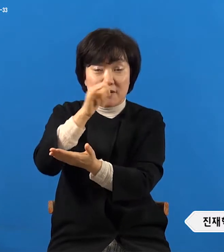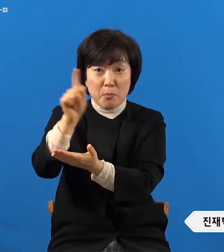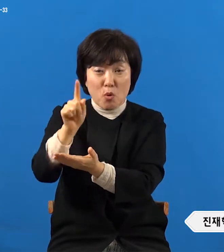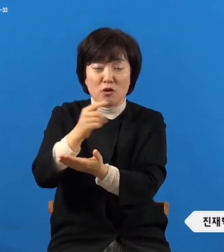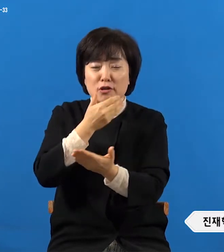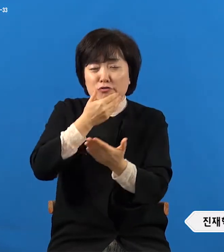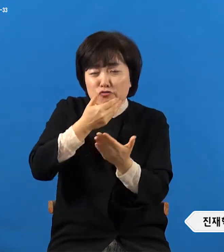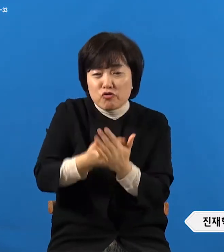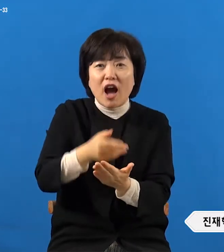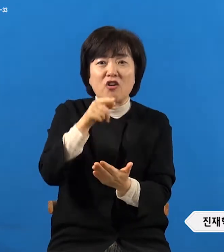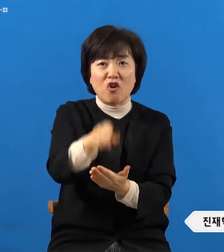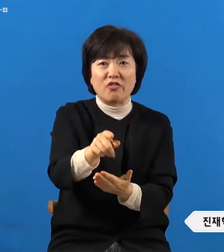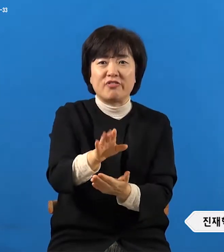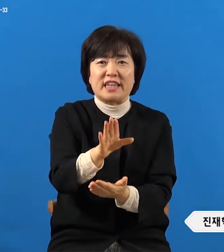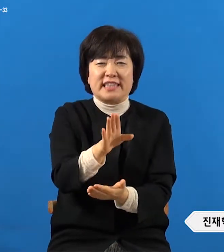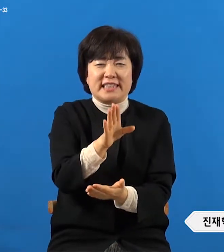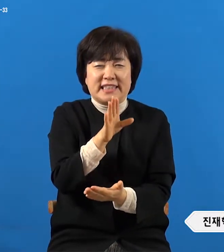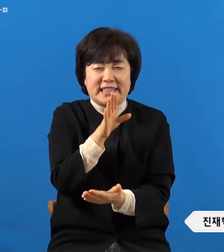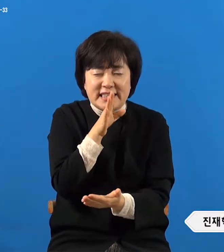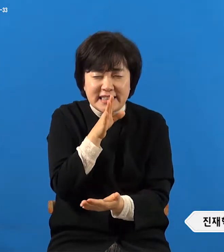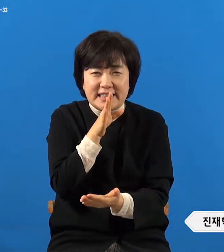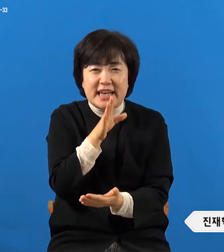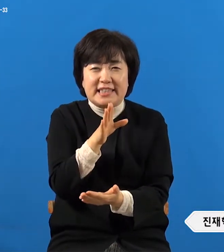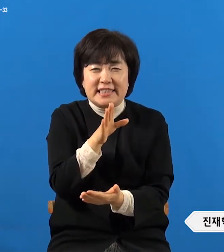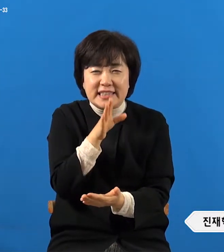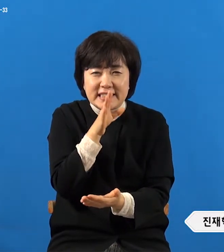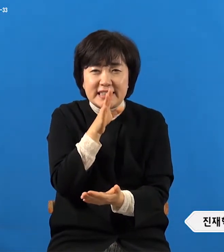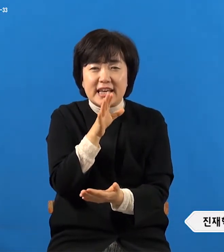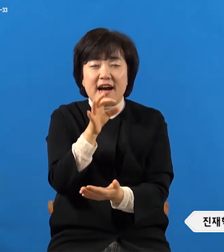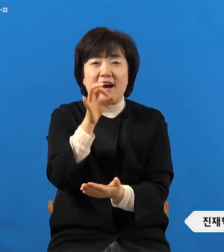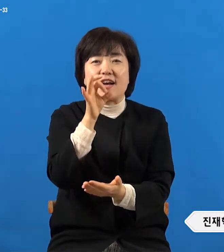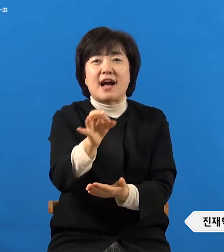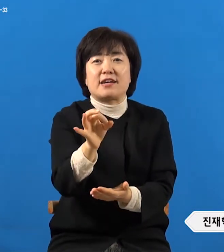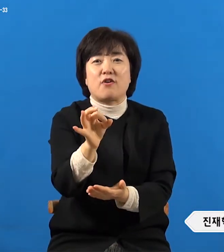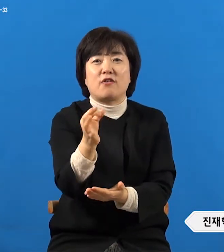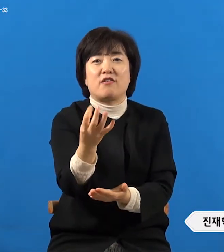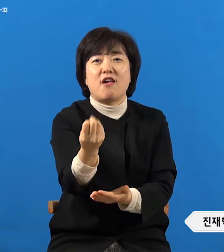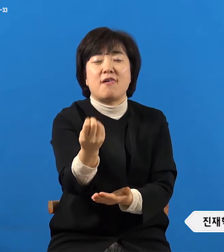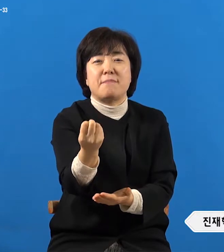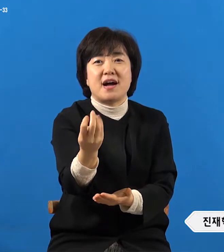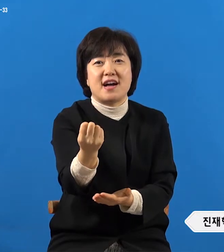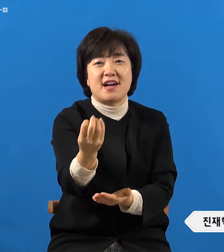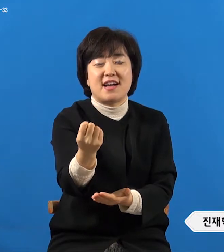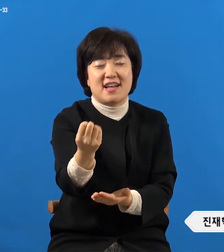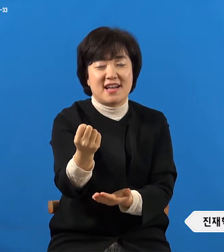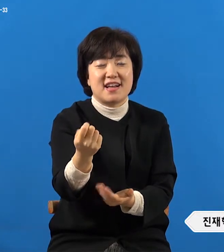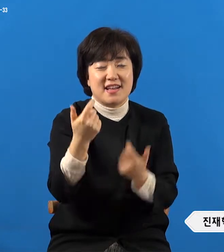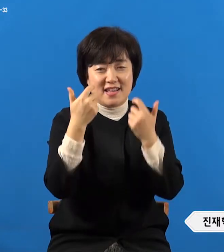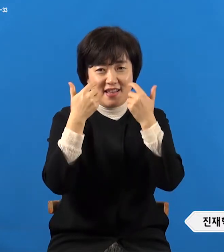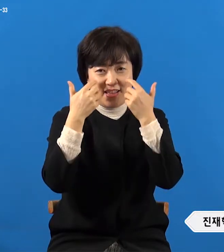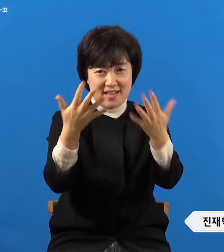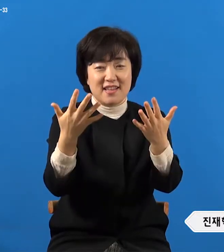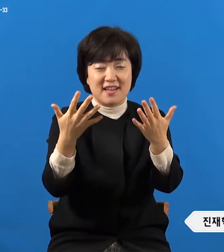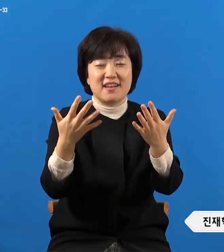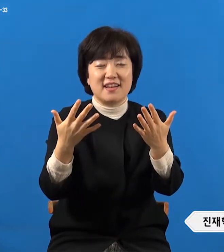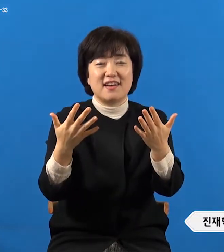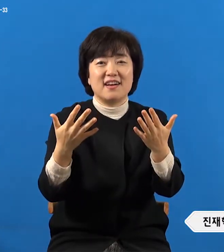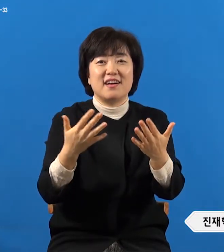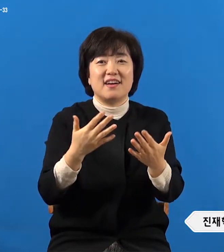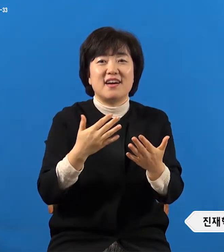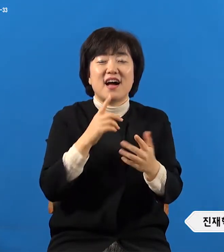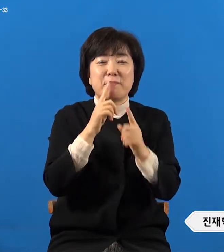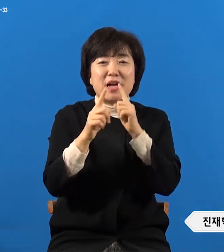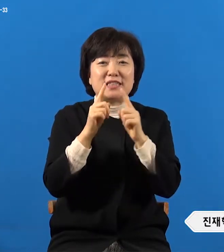정말 중요한 진짜 가격표가 과연 무엇인가? 오늘 말씀을 통해서